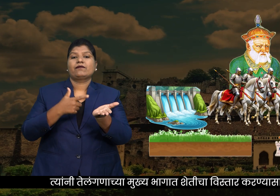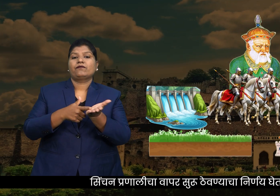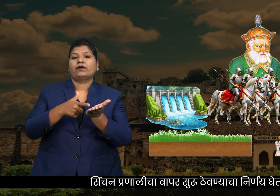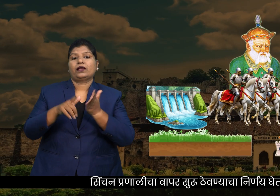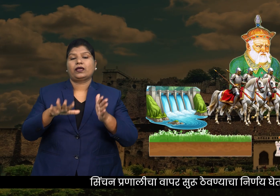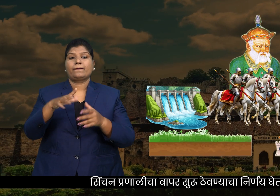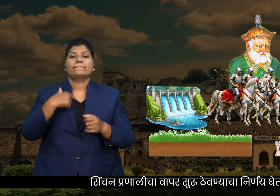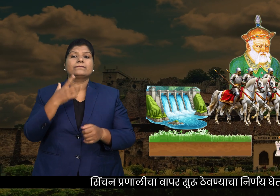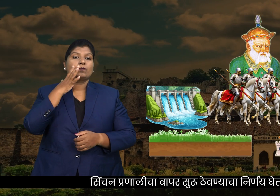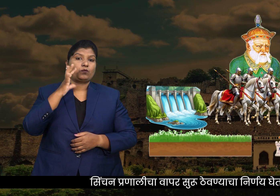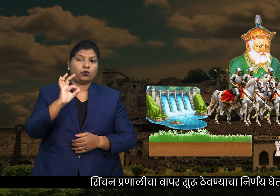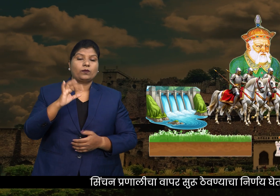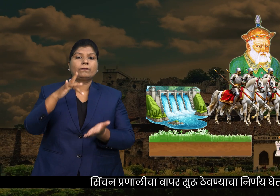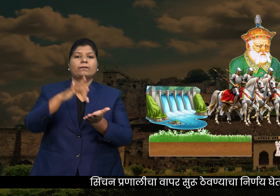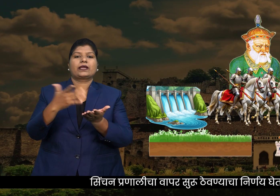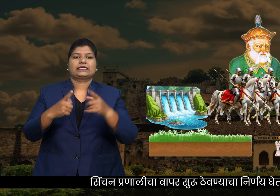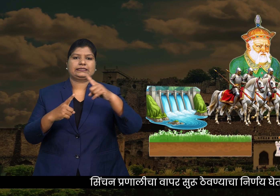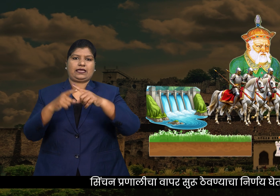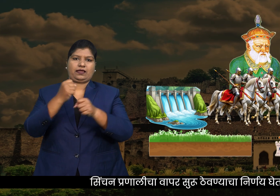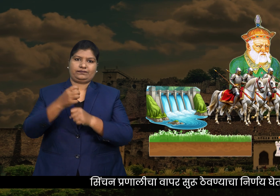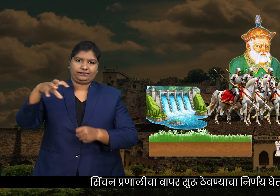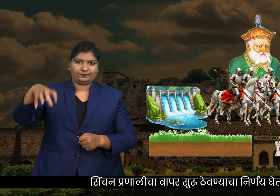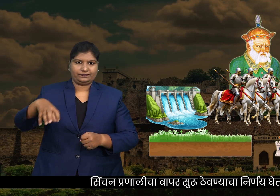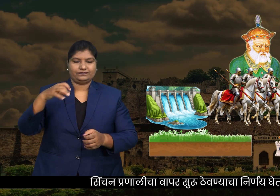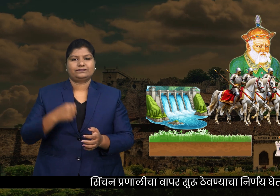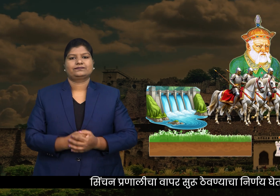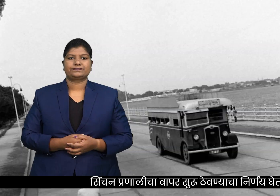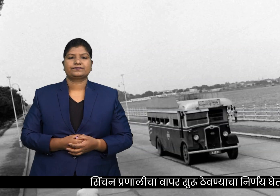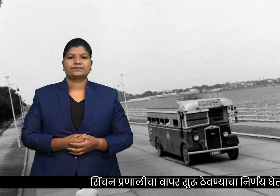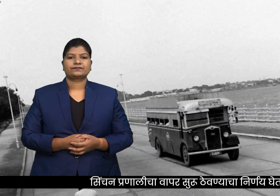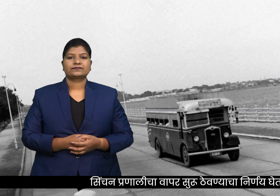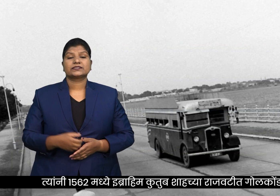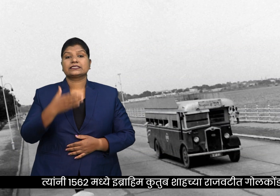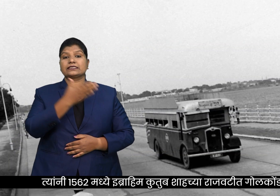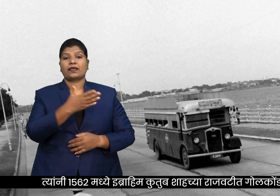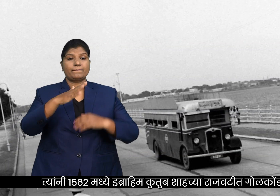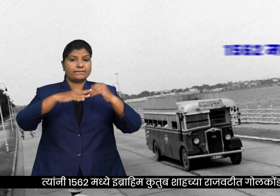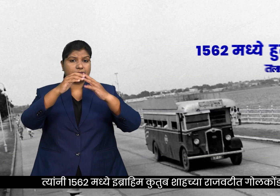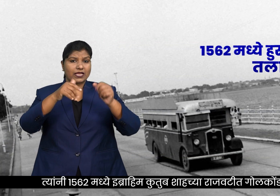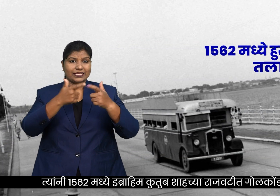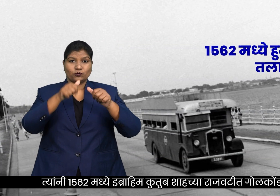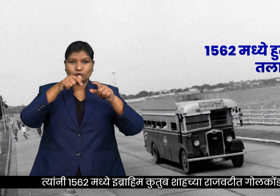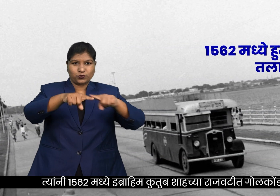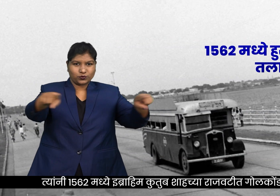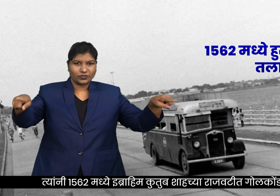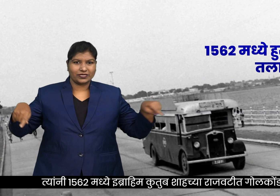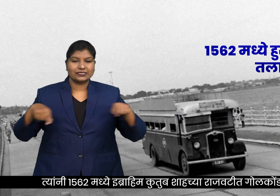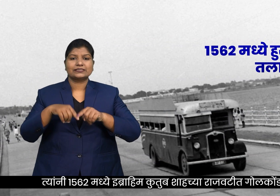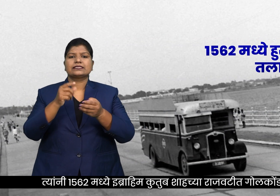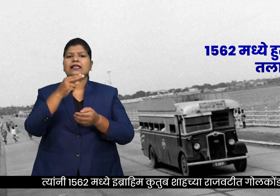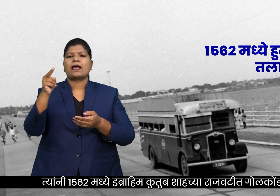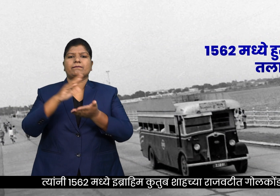काकतीय सिंचन प्रणालीचा वापर सुरू ठेवण्याचा निर्णय घेतला. त्याच्या 1562